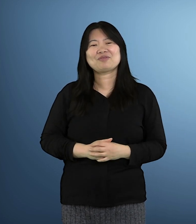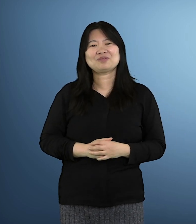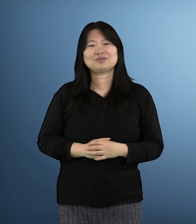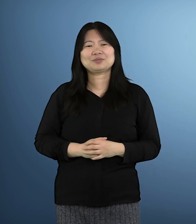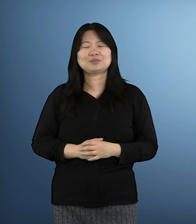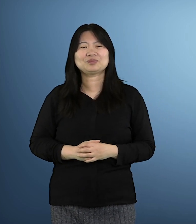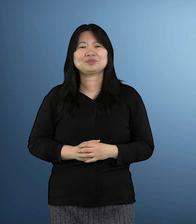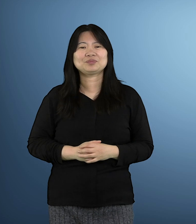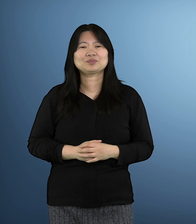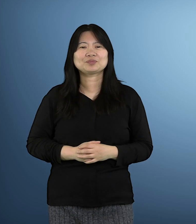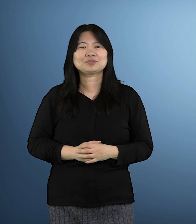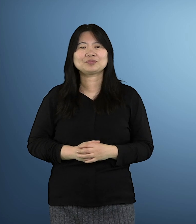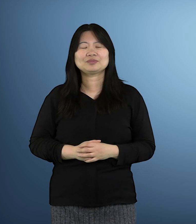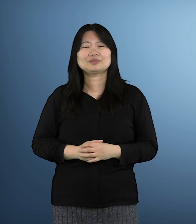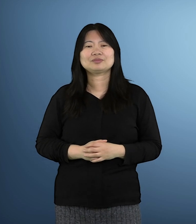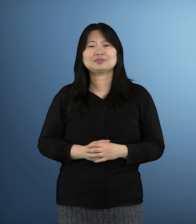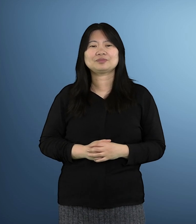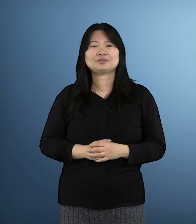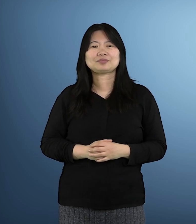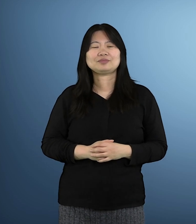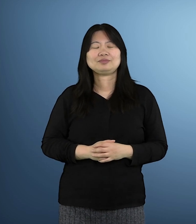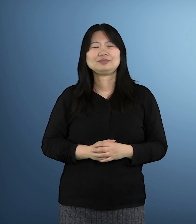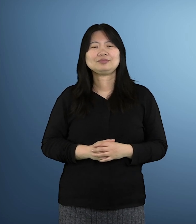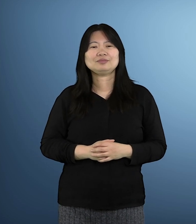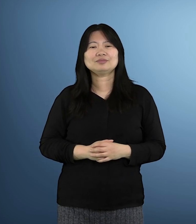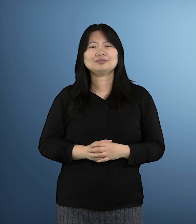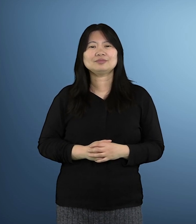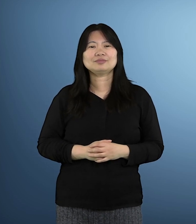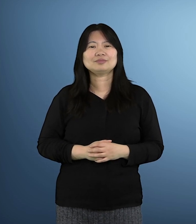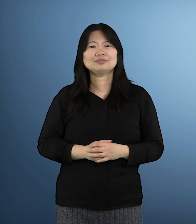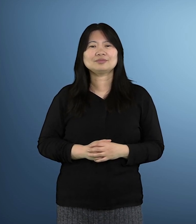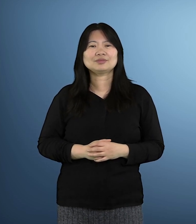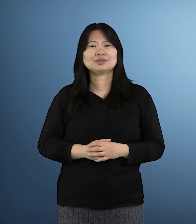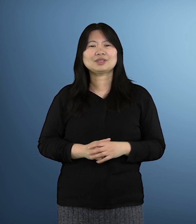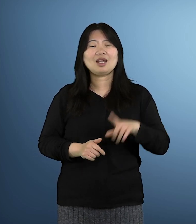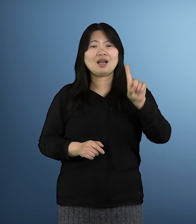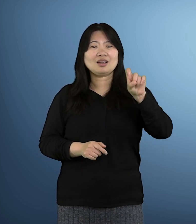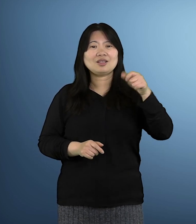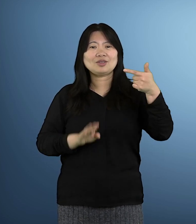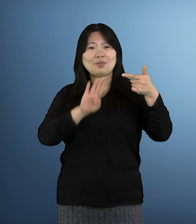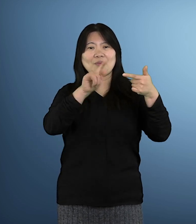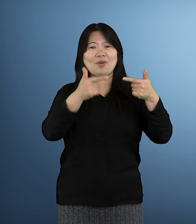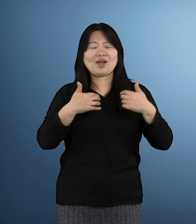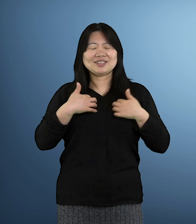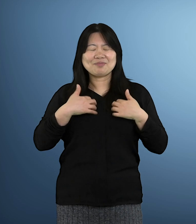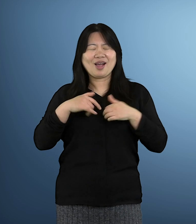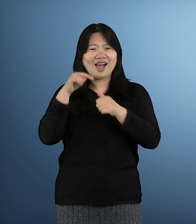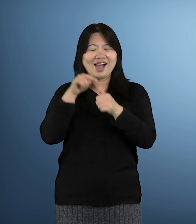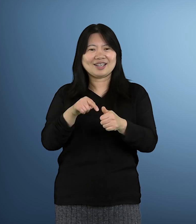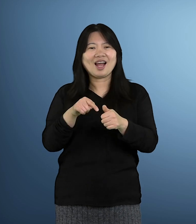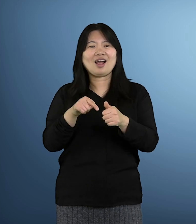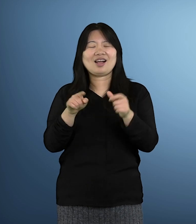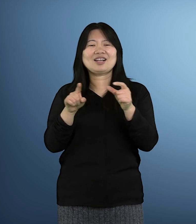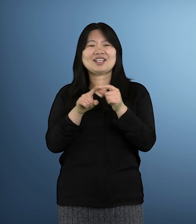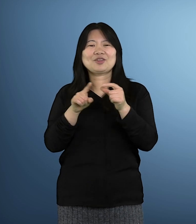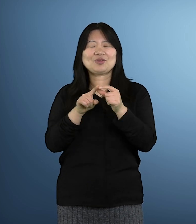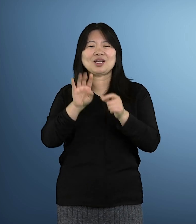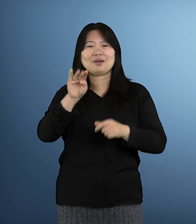이 짧은 이 글 안에 16번을 기뻐하라, 기뻐하라.